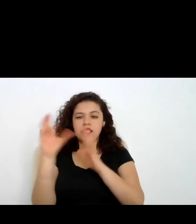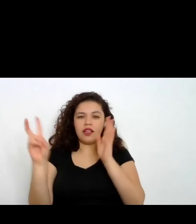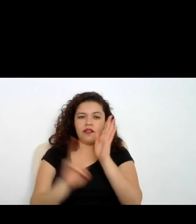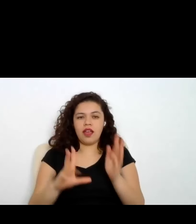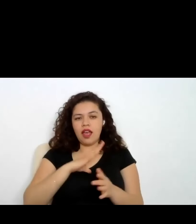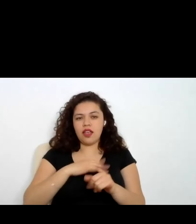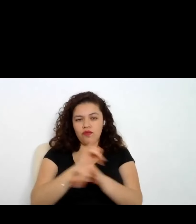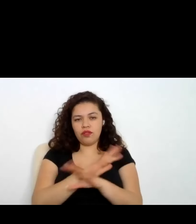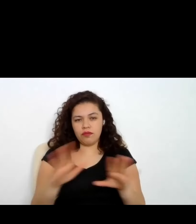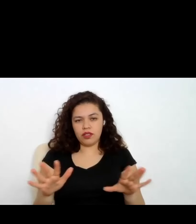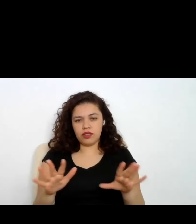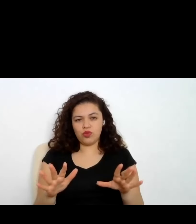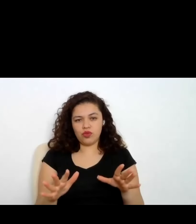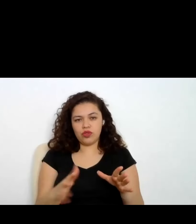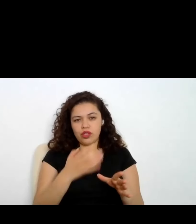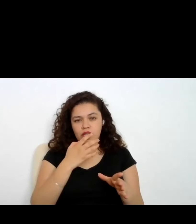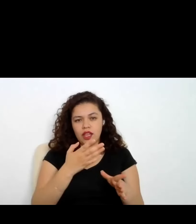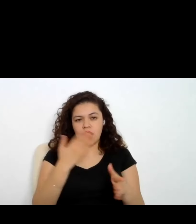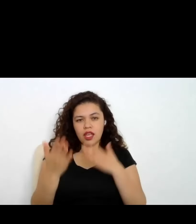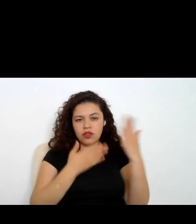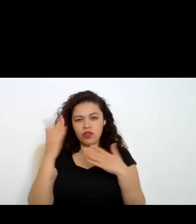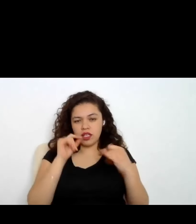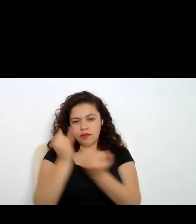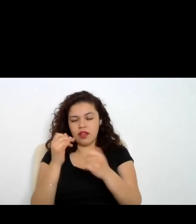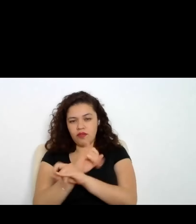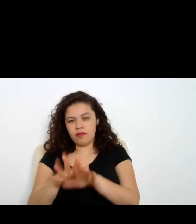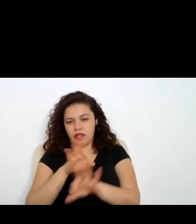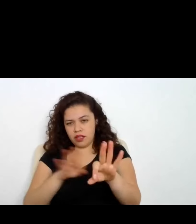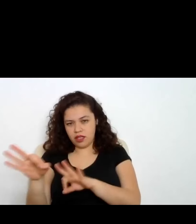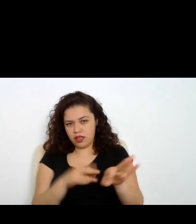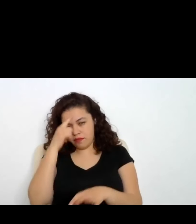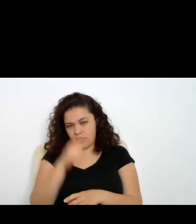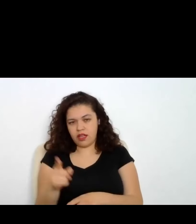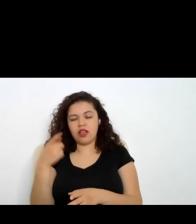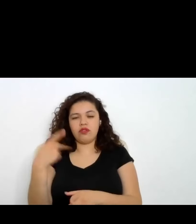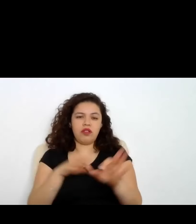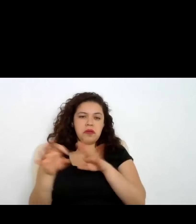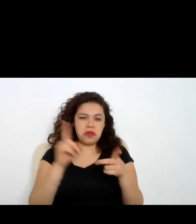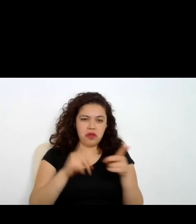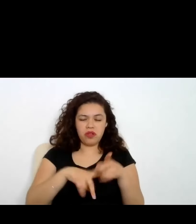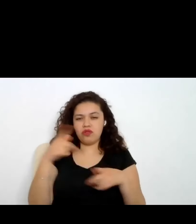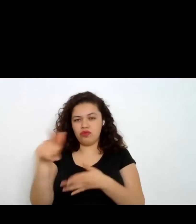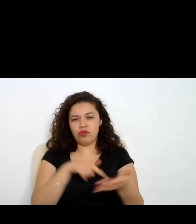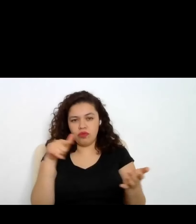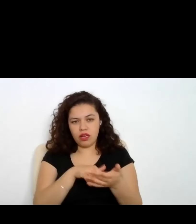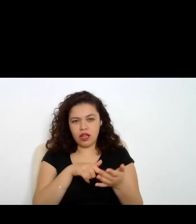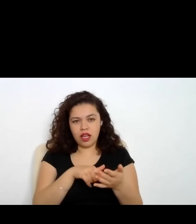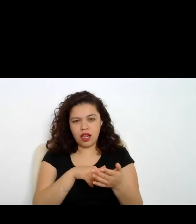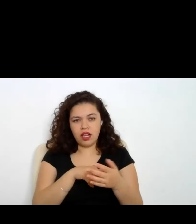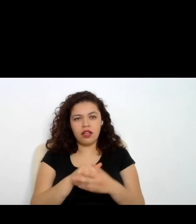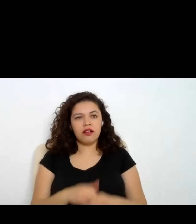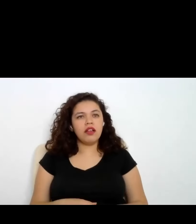datos académicos y datos laborales de las personas, en dónde ha trabajado, cuál es la dirección, quiénes fueron a lo